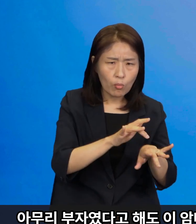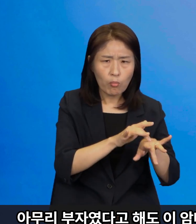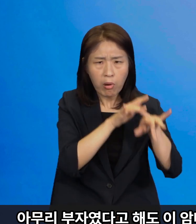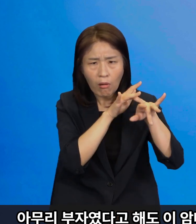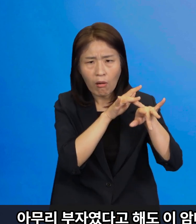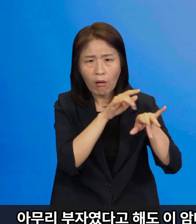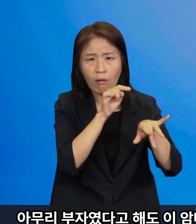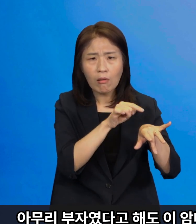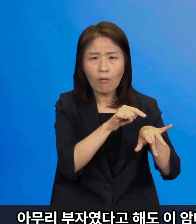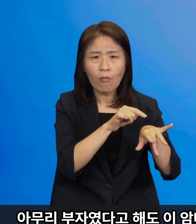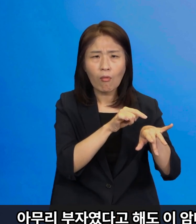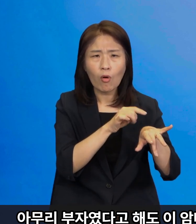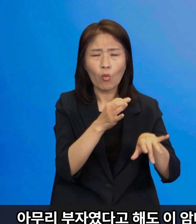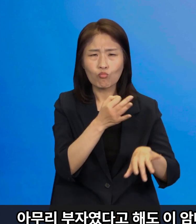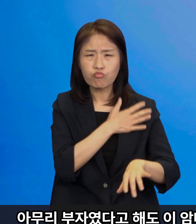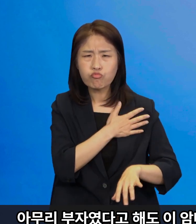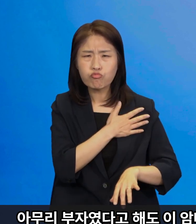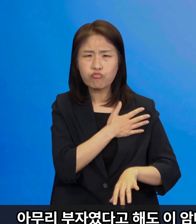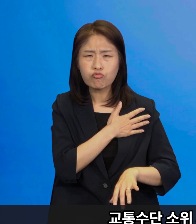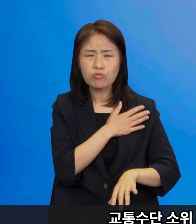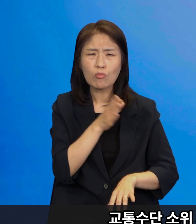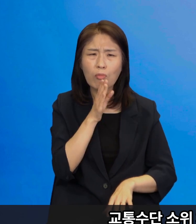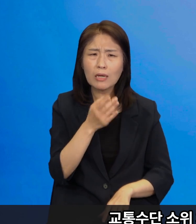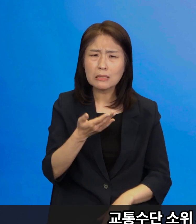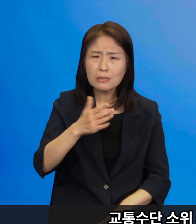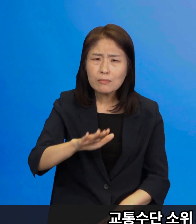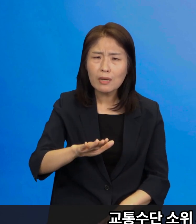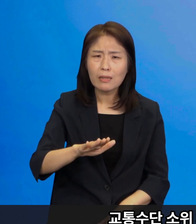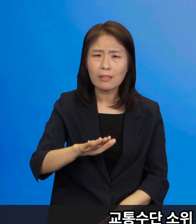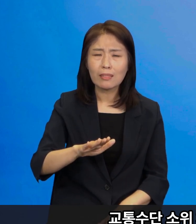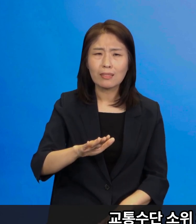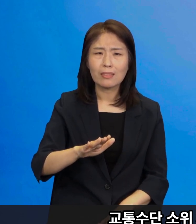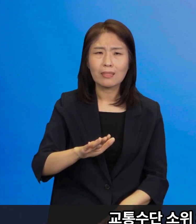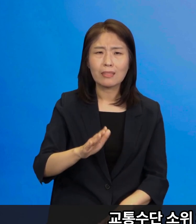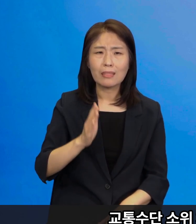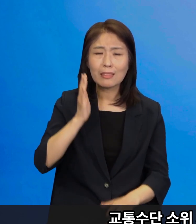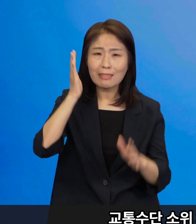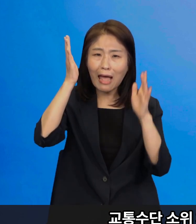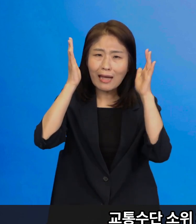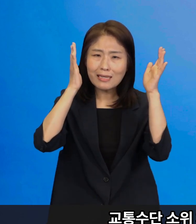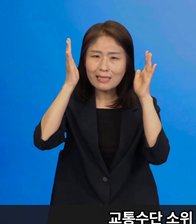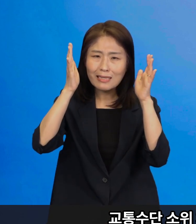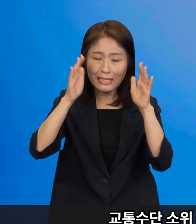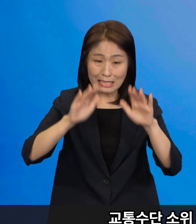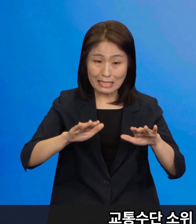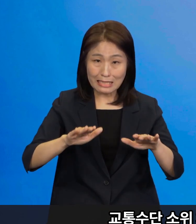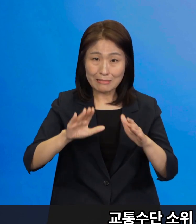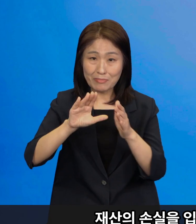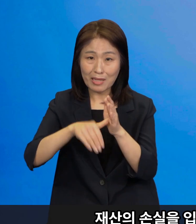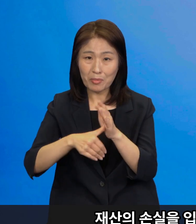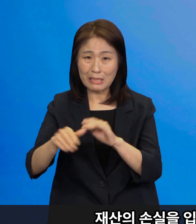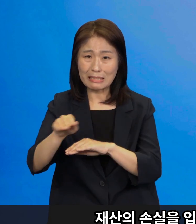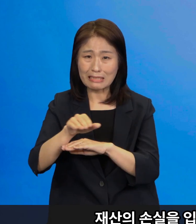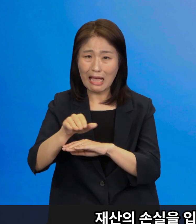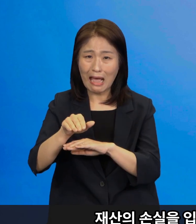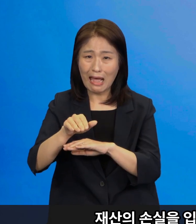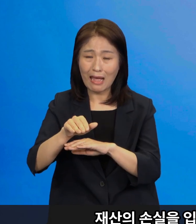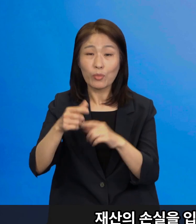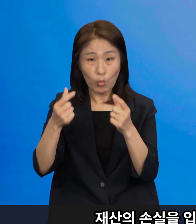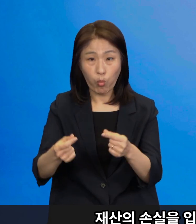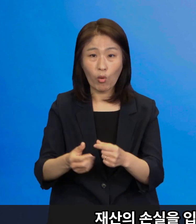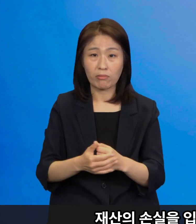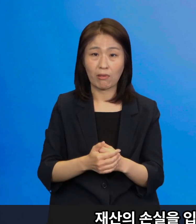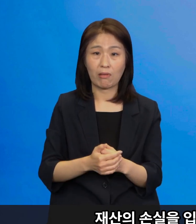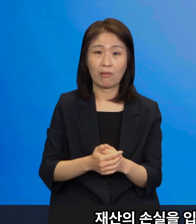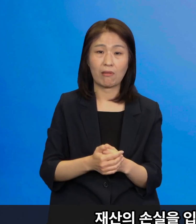이 암나귀라고 하는 것은 당시의 이동수단이에요. 교통수단, 소위 차 몇 대를 잃어버린 겁니다. 재산의 손실을